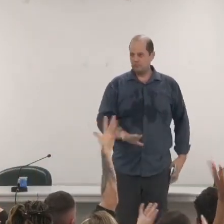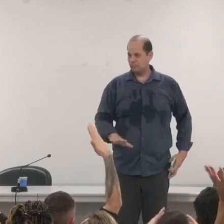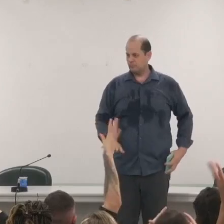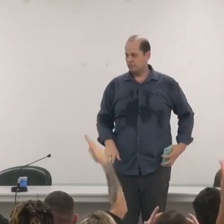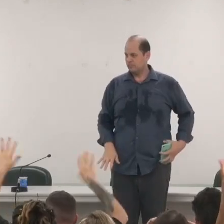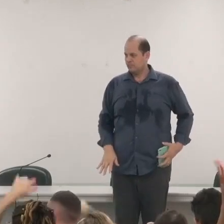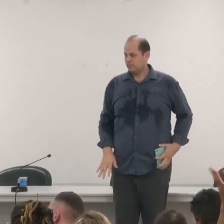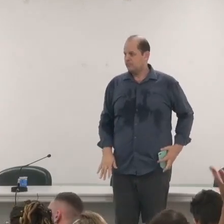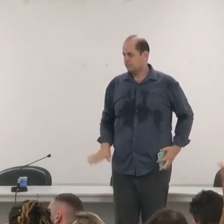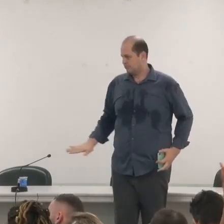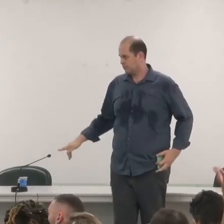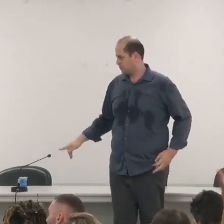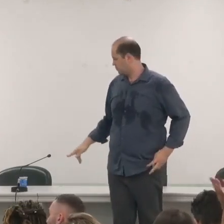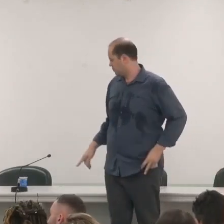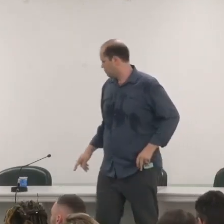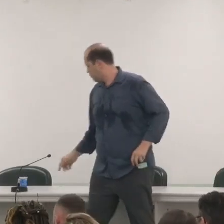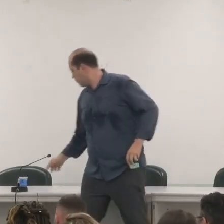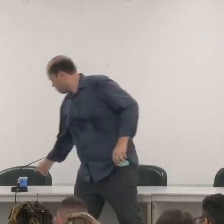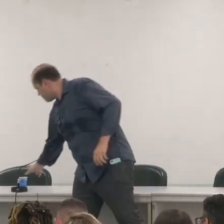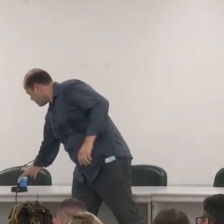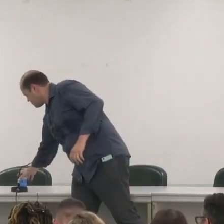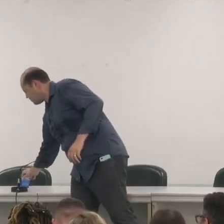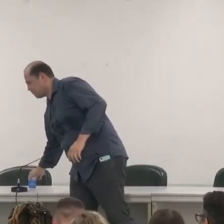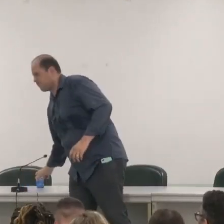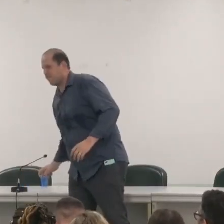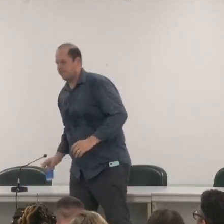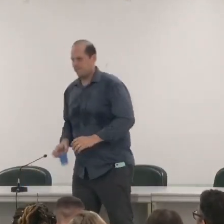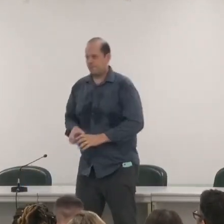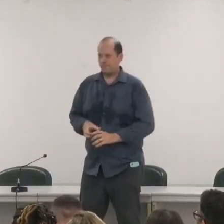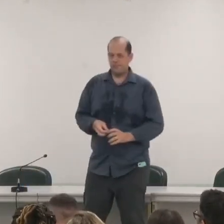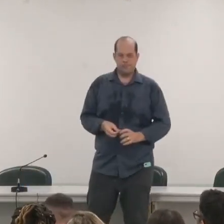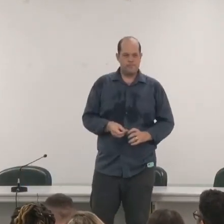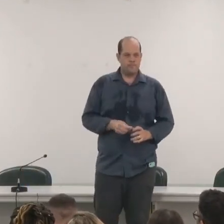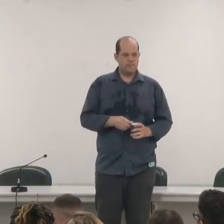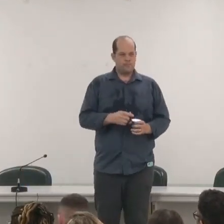Fico aqui, como a gente segue. Água.